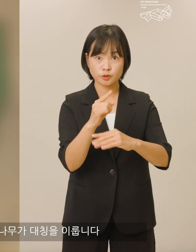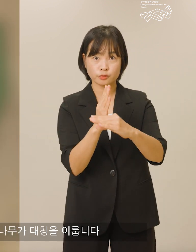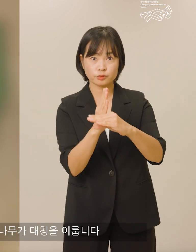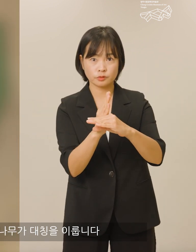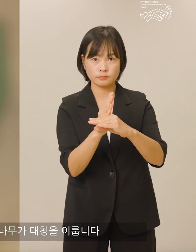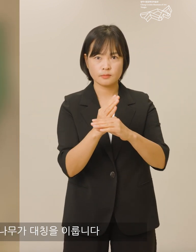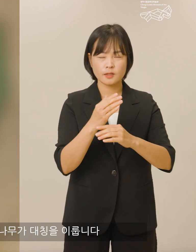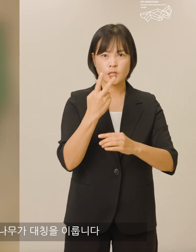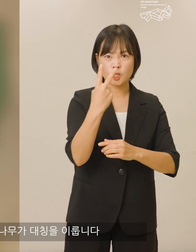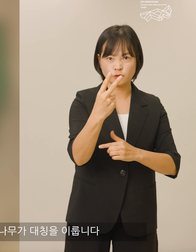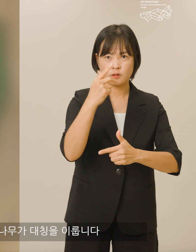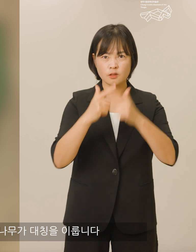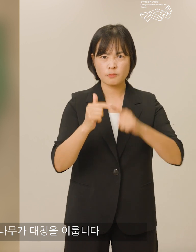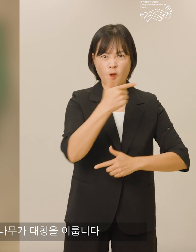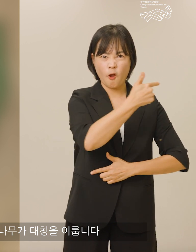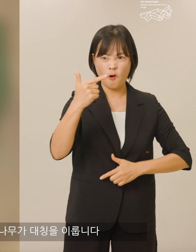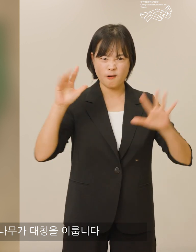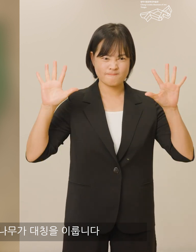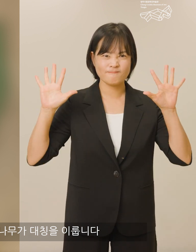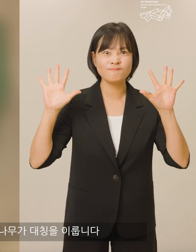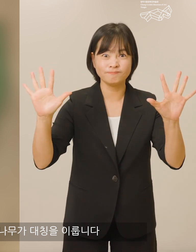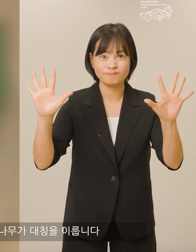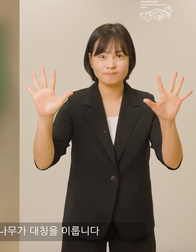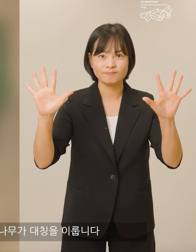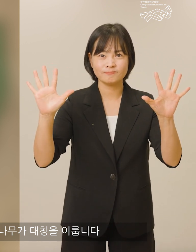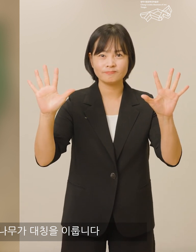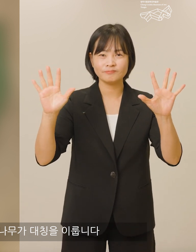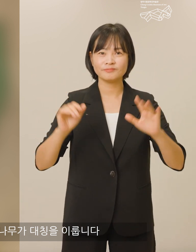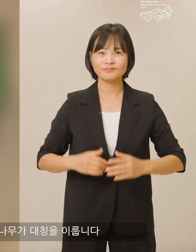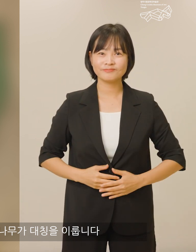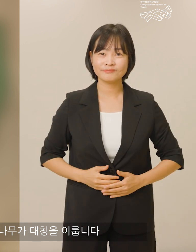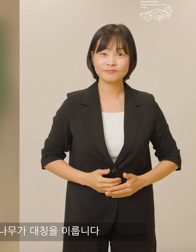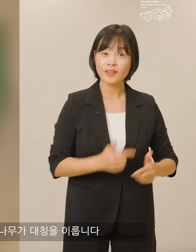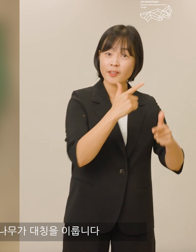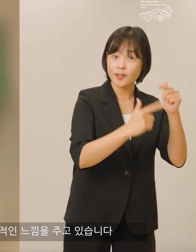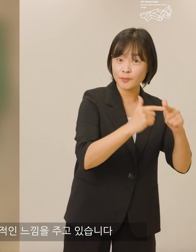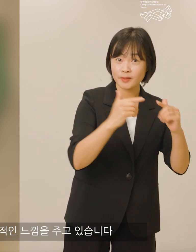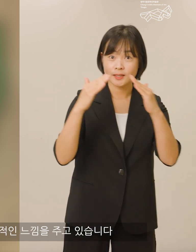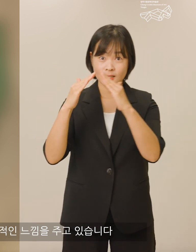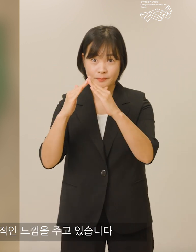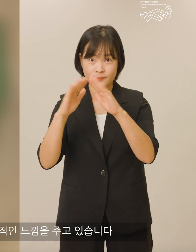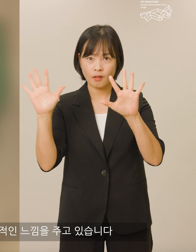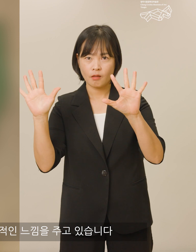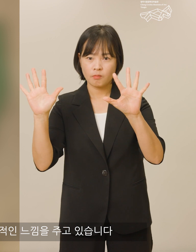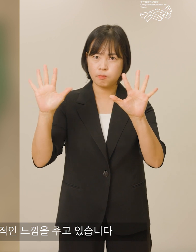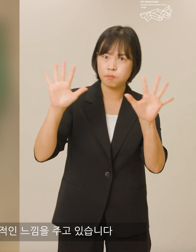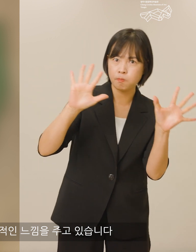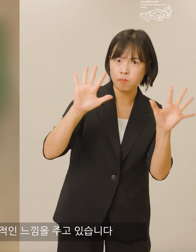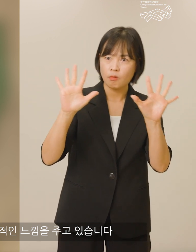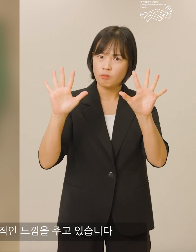중앙에 집이 있고 이를 둘러싼 2그루의 나무가 대칭을 이룹니다. 나무와 집을